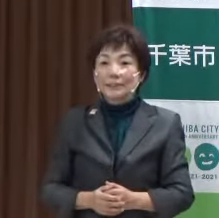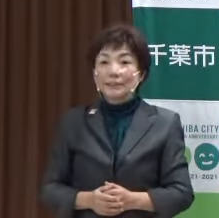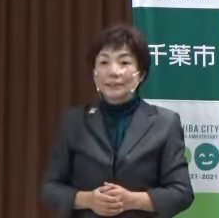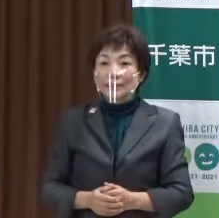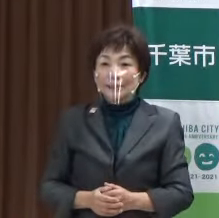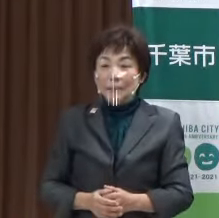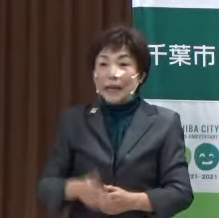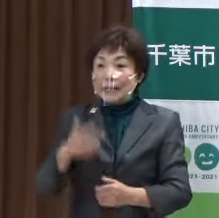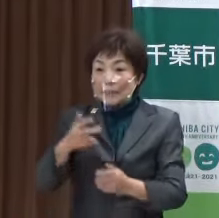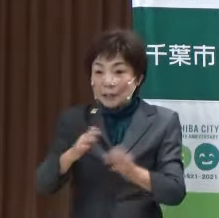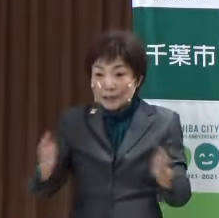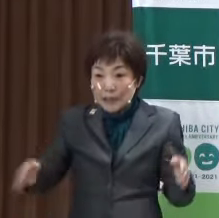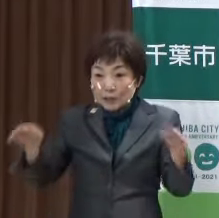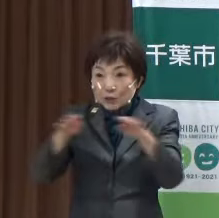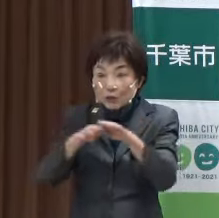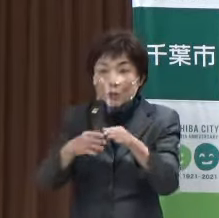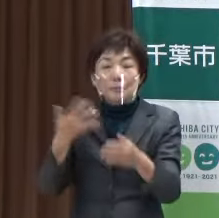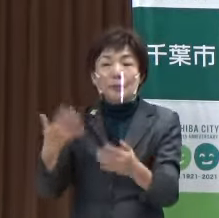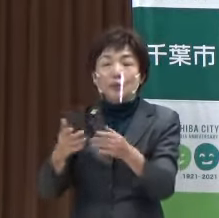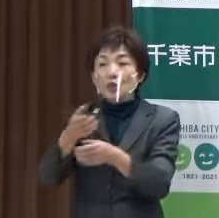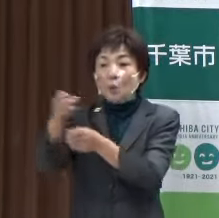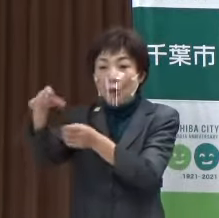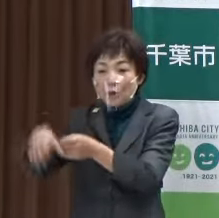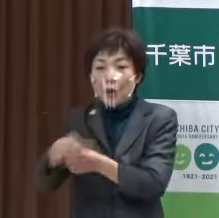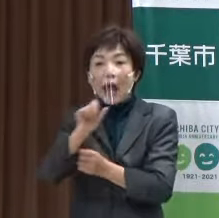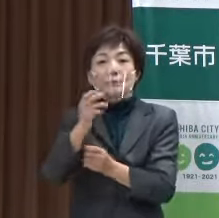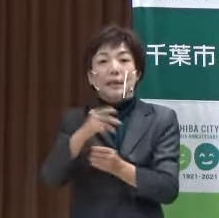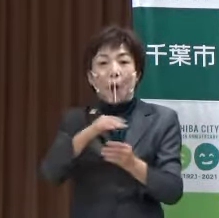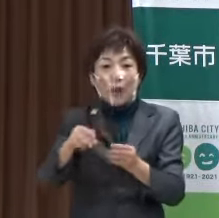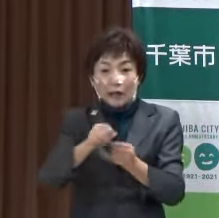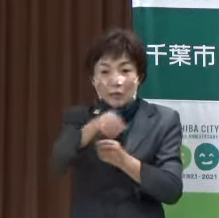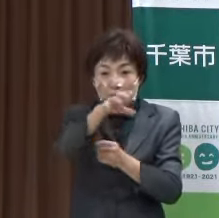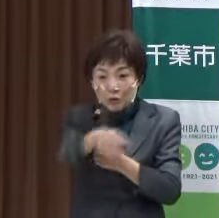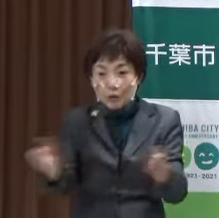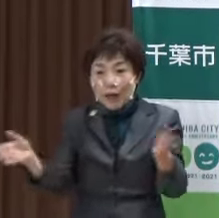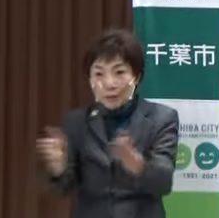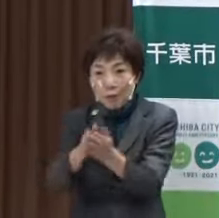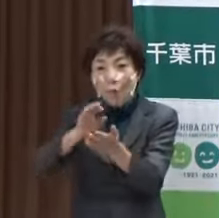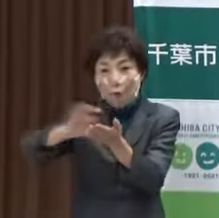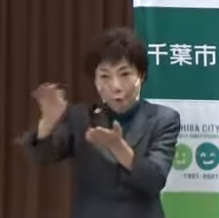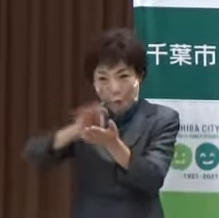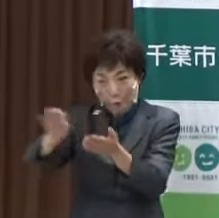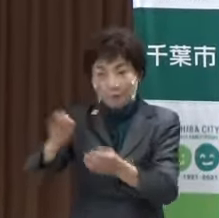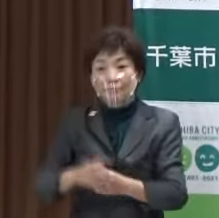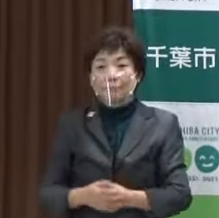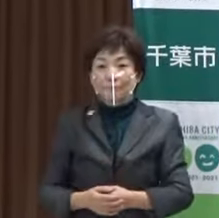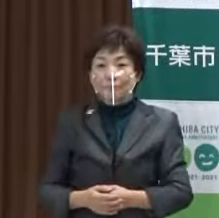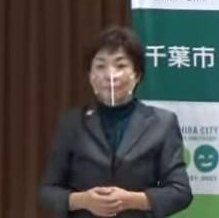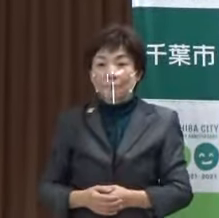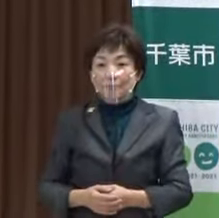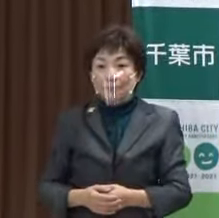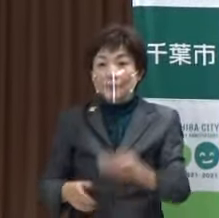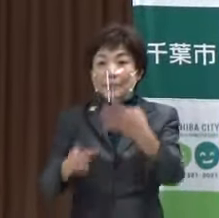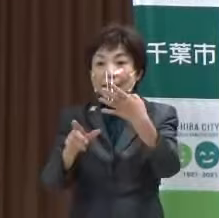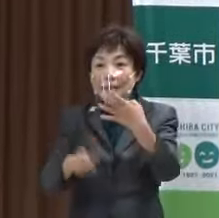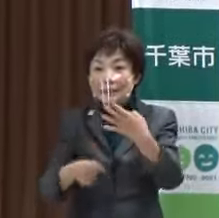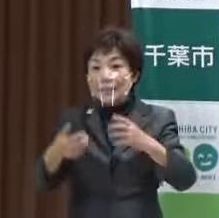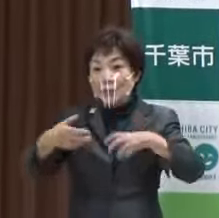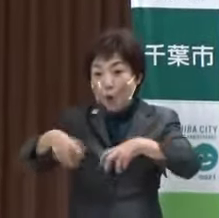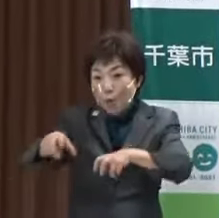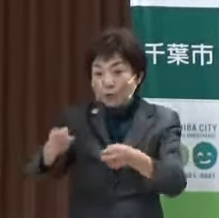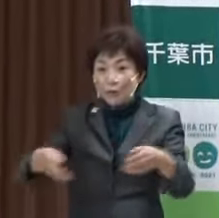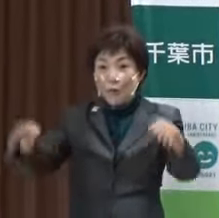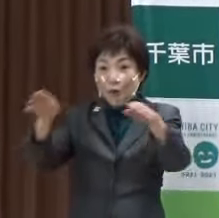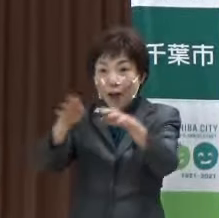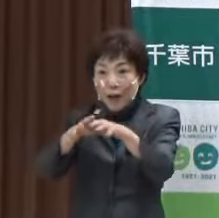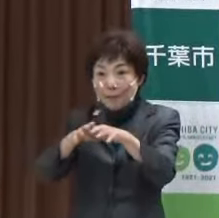また市の施設関係では緑消防署霞ヶ丘出張所に来るような感じになります。また同じく4月に動物公園